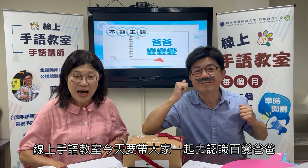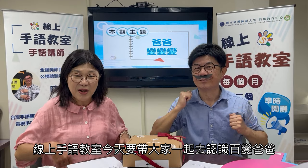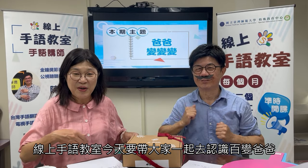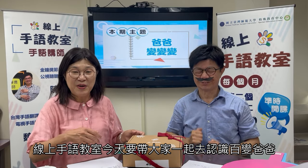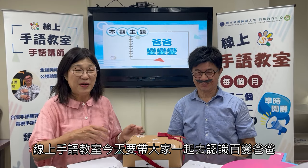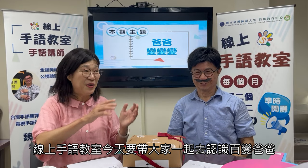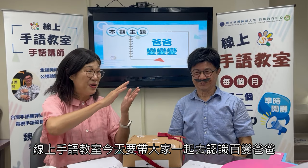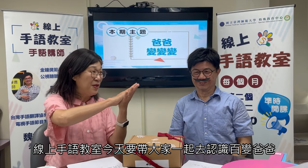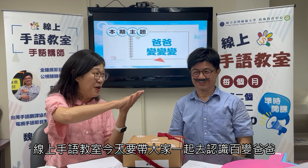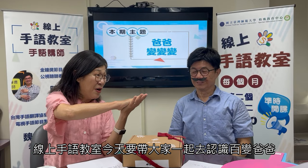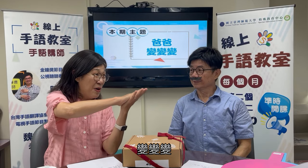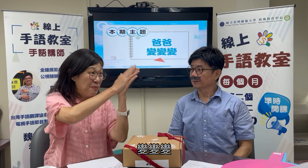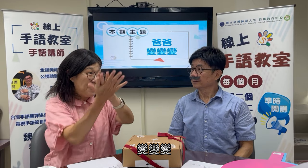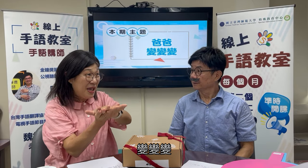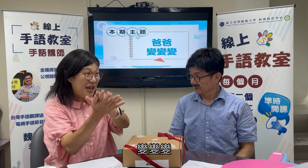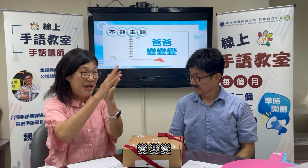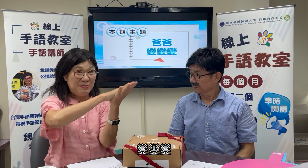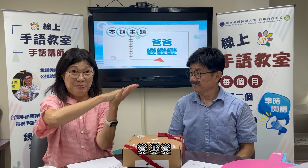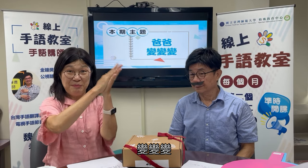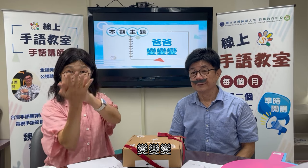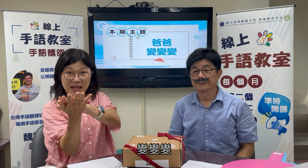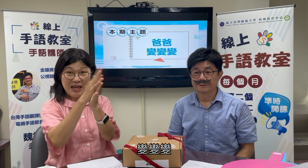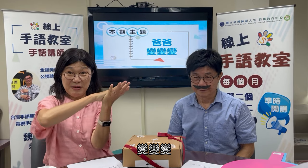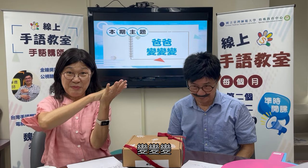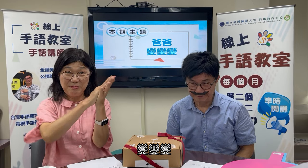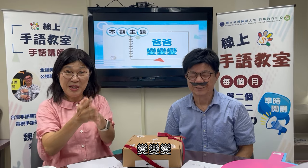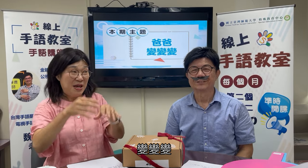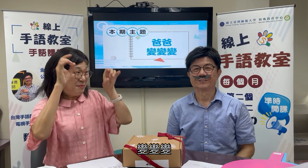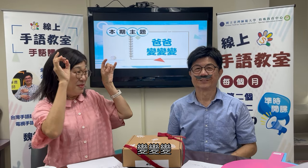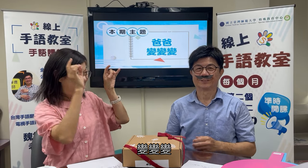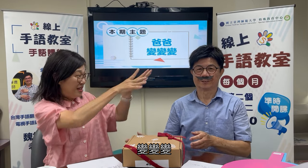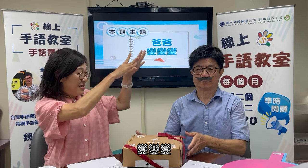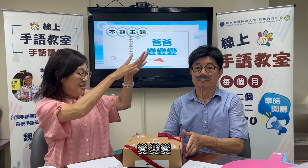哦。变变变噔。